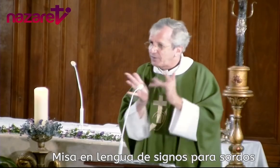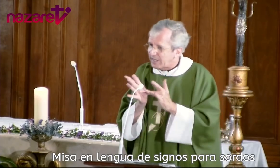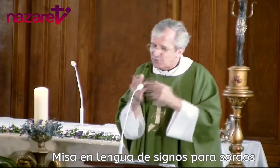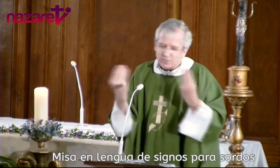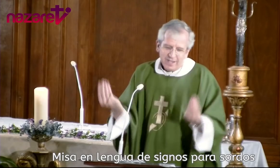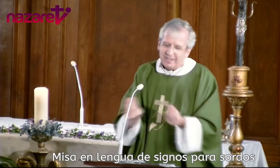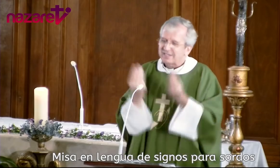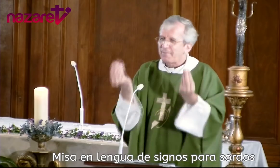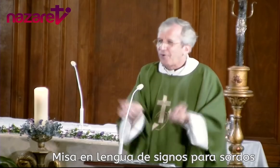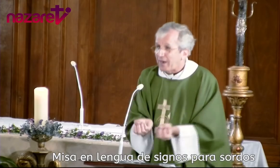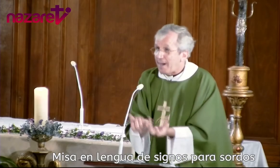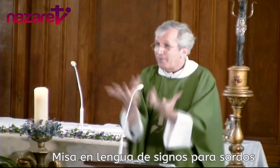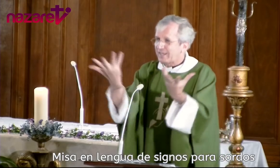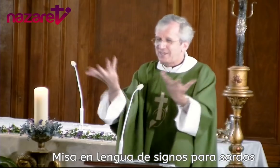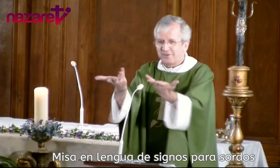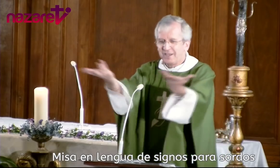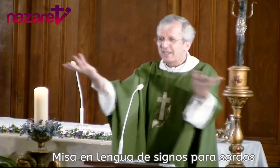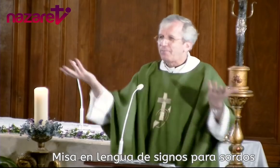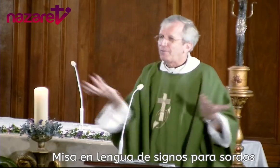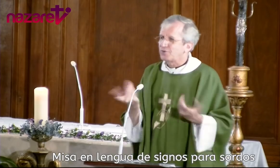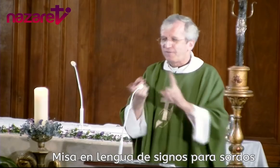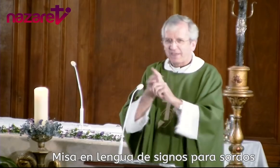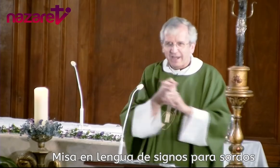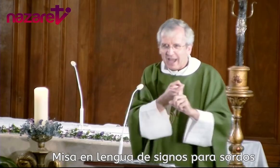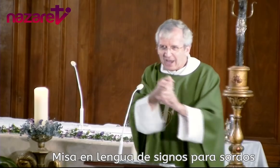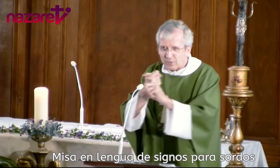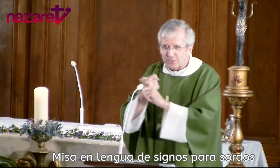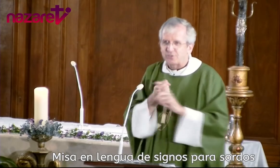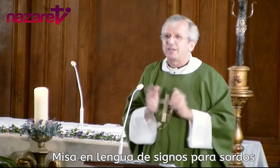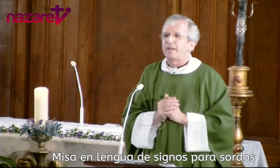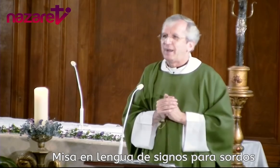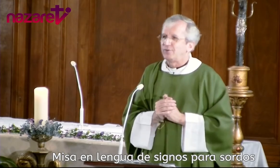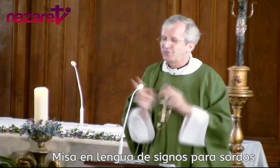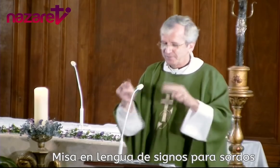Jesús, que es la mejor aportación que podemos ofrecer a nuestros hermanos.